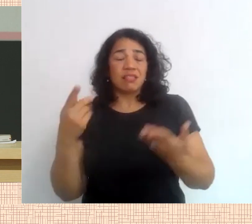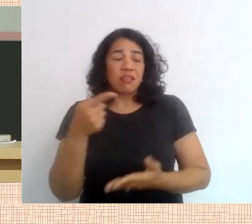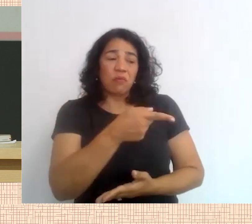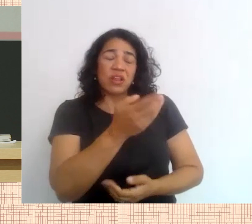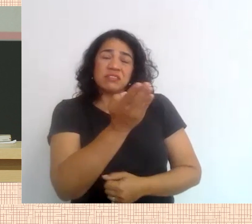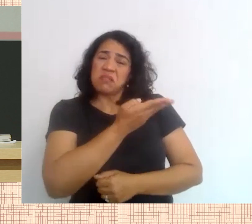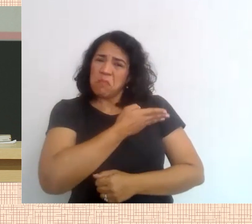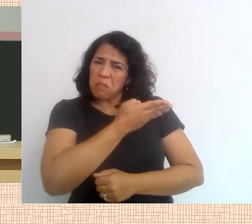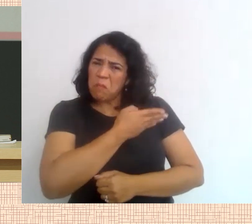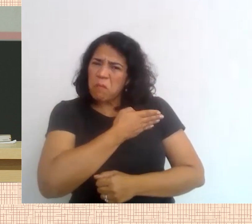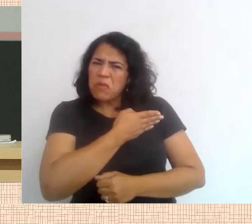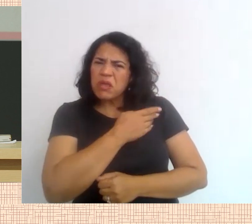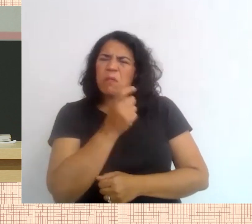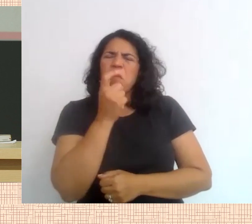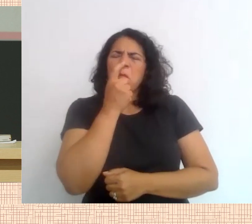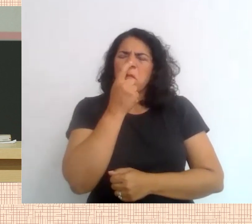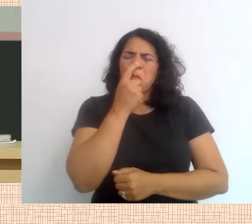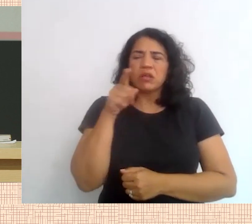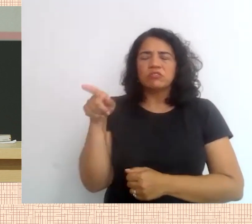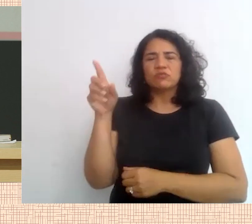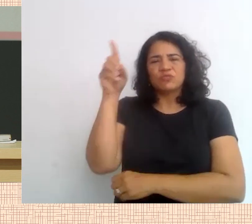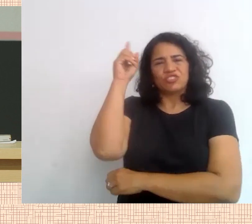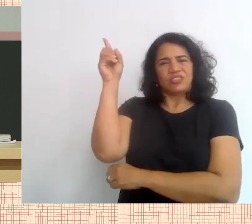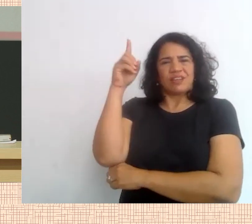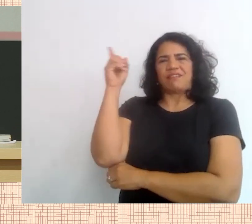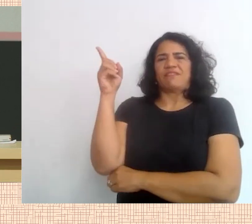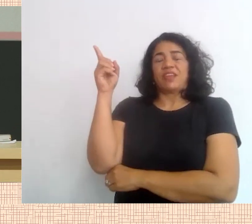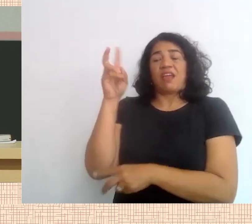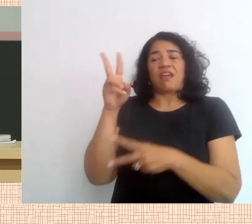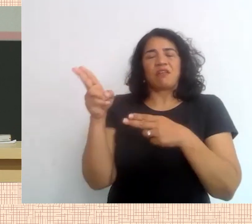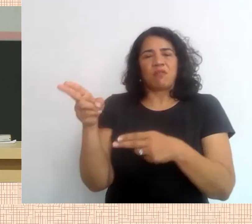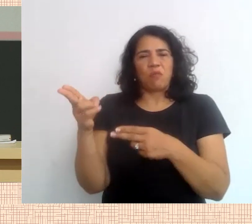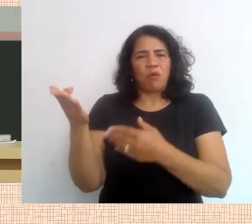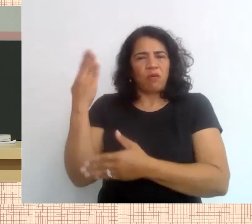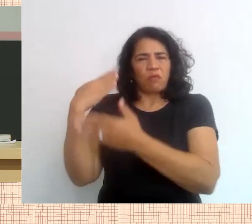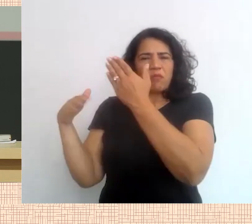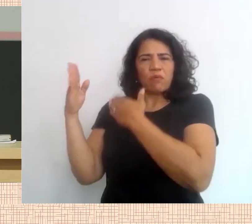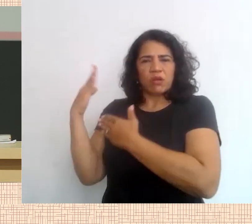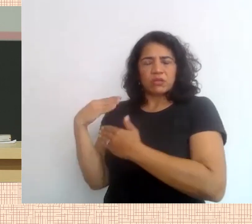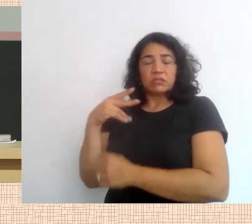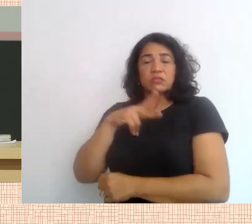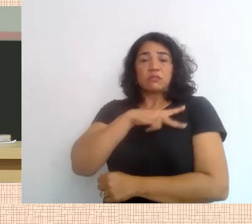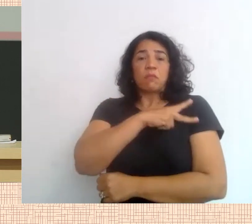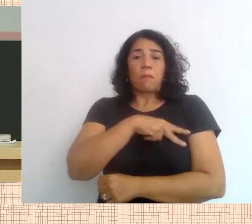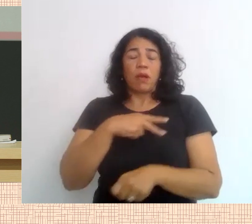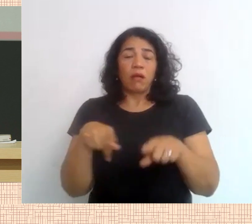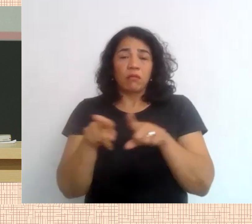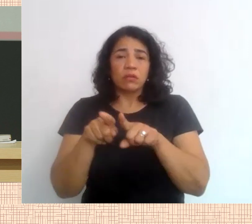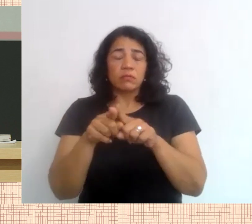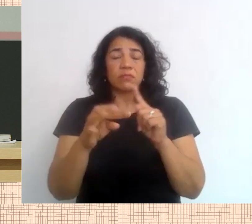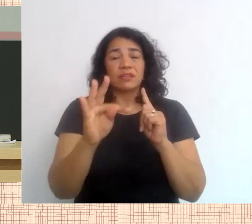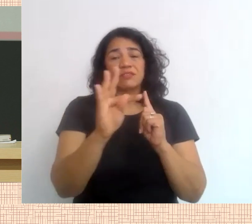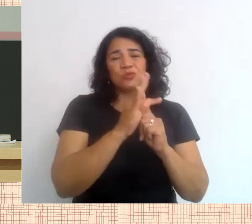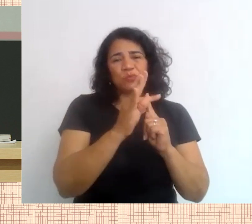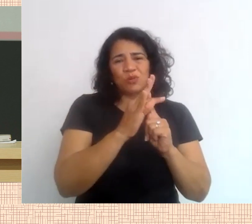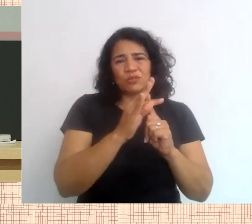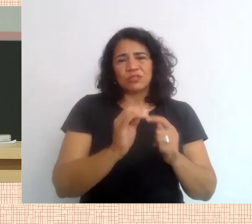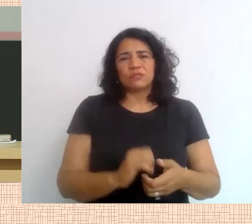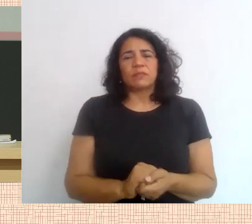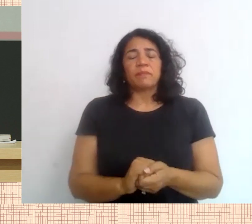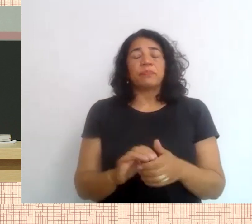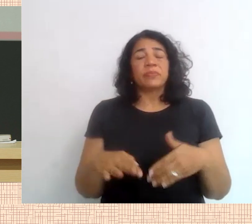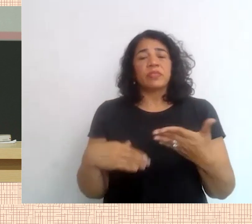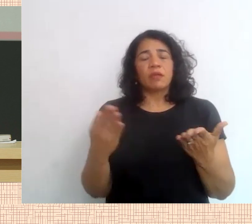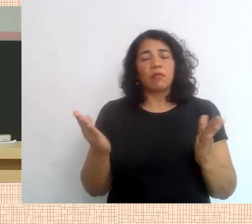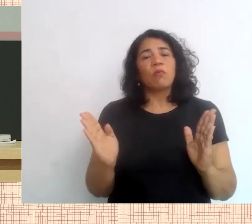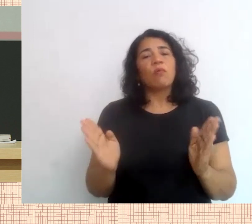mesma cumplicidade que o Timóteo tinha com Paulo. Irmãos, hoje, para a obra de Deus avançar, quando